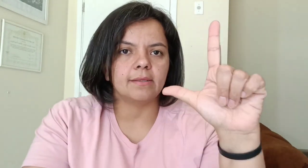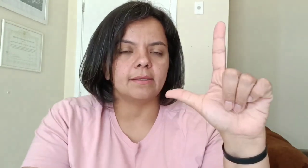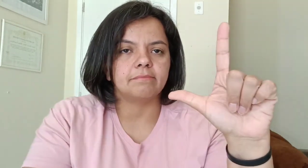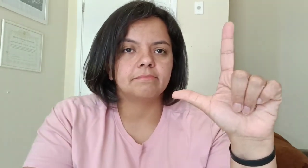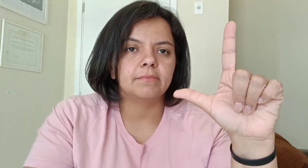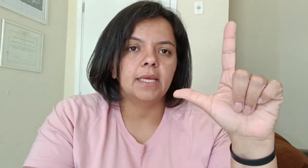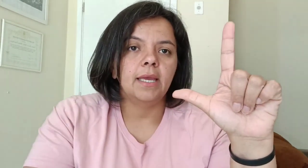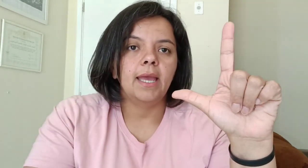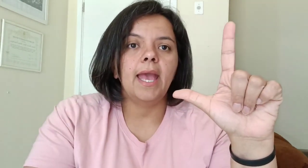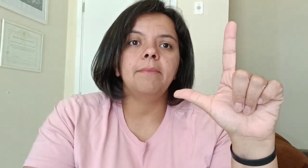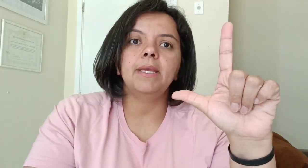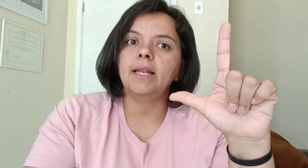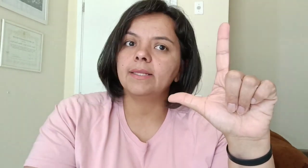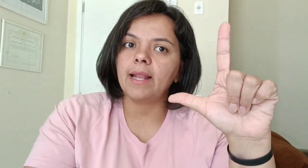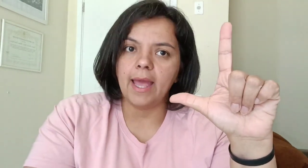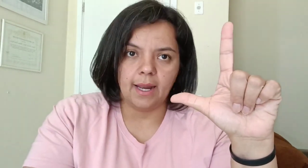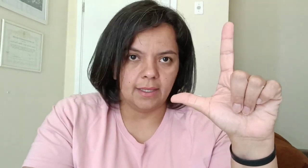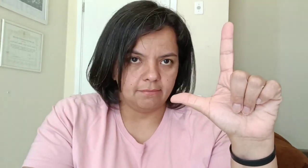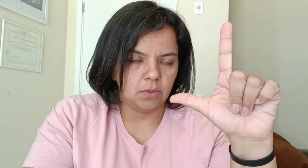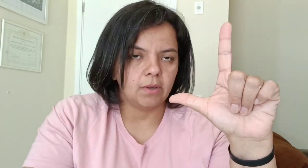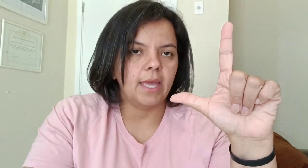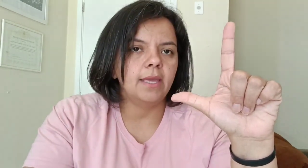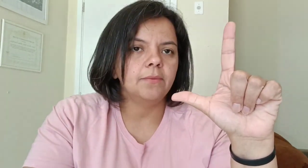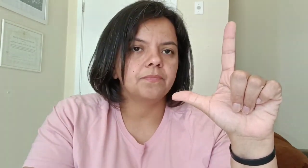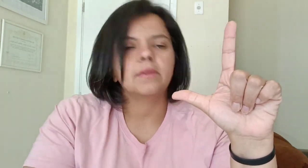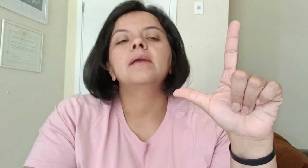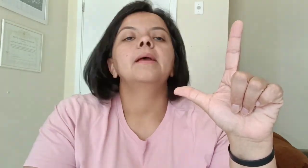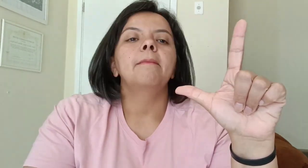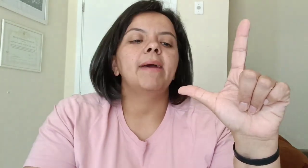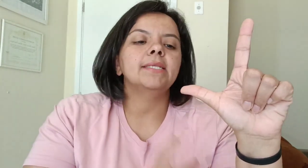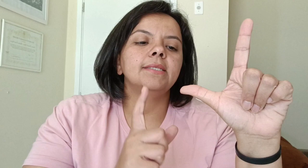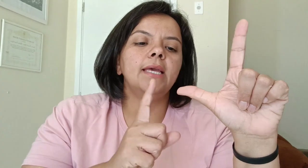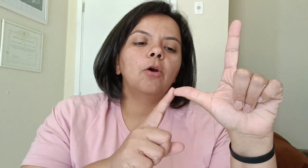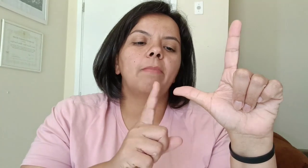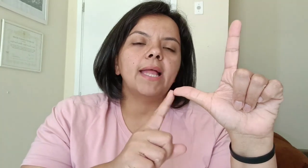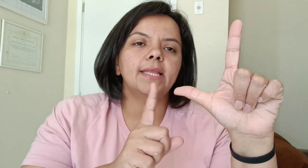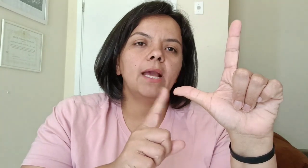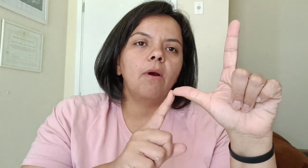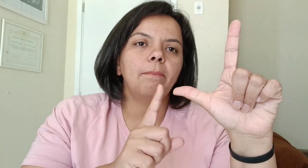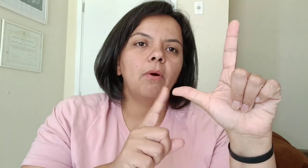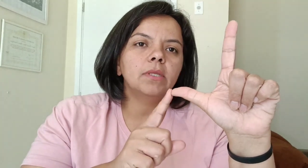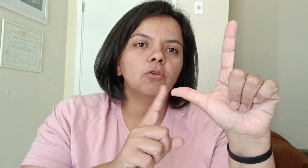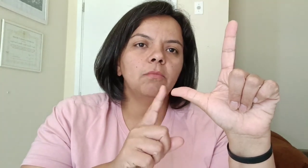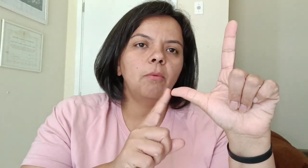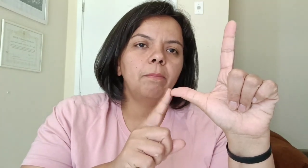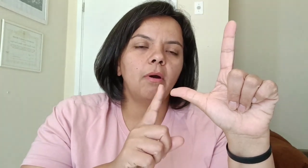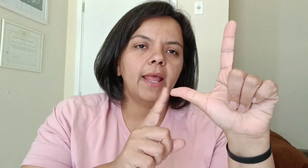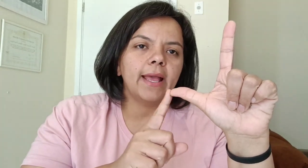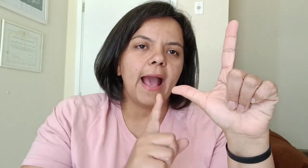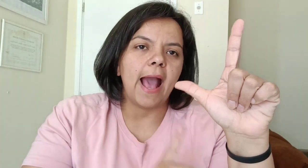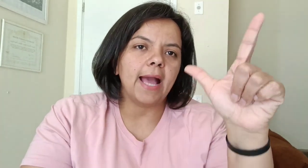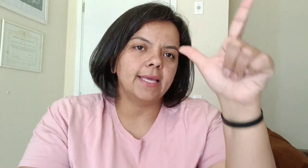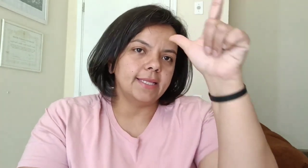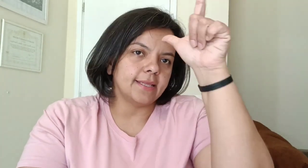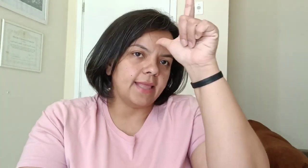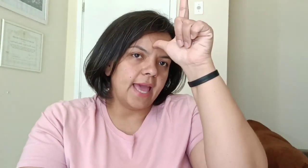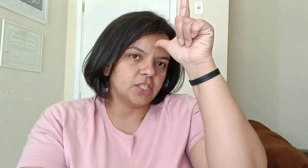Isoladamente, é a minha letra L, ok? Mas se eu bater com a ponta do meu polegar aqui na